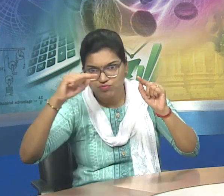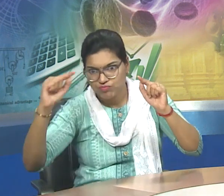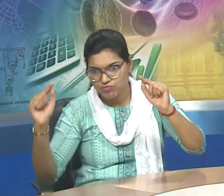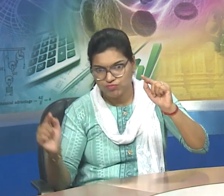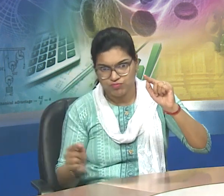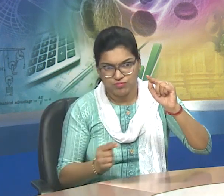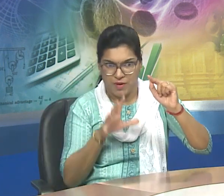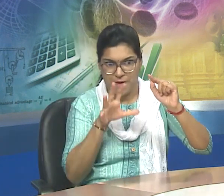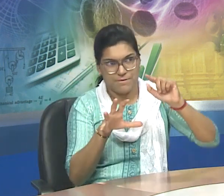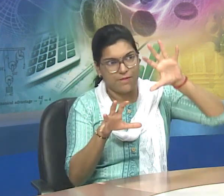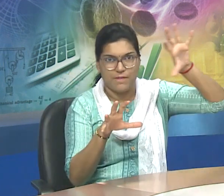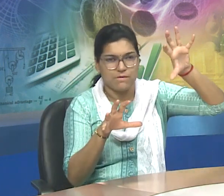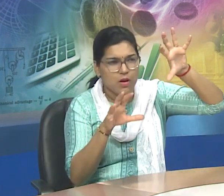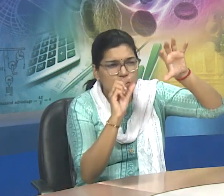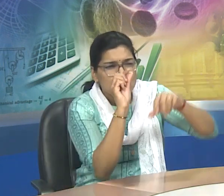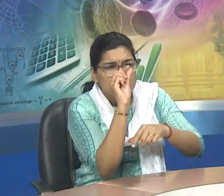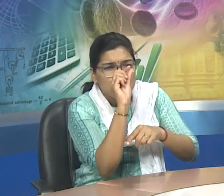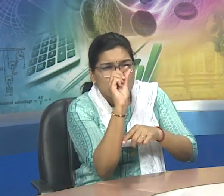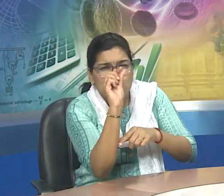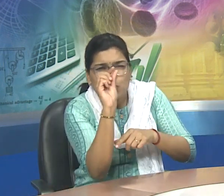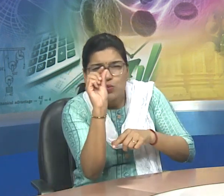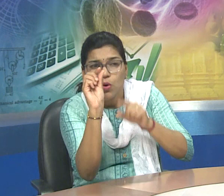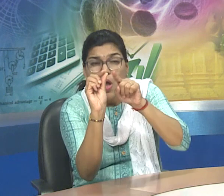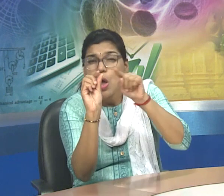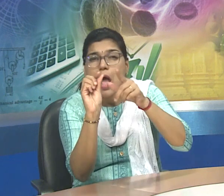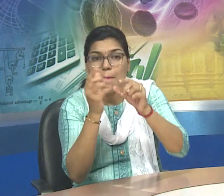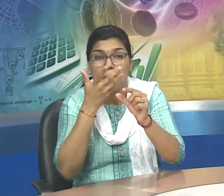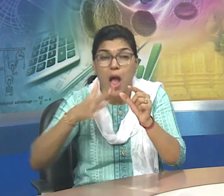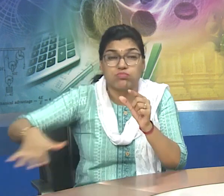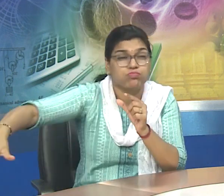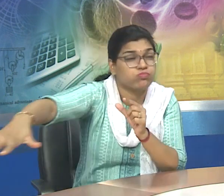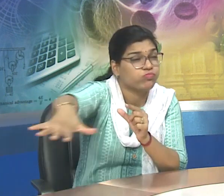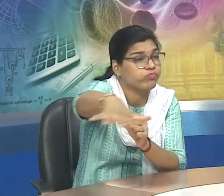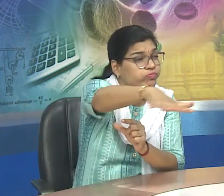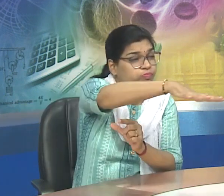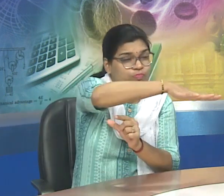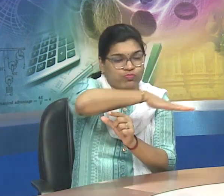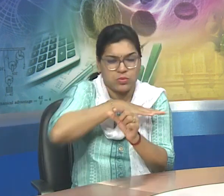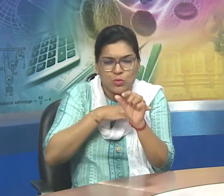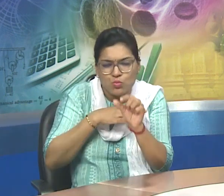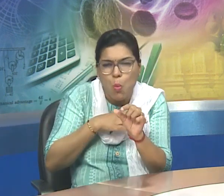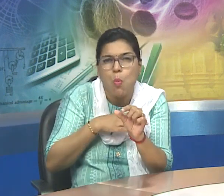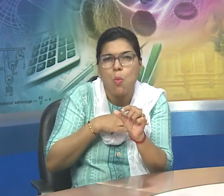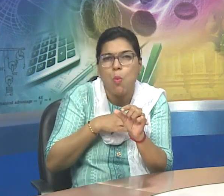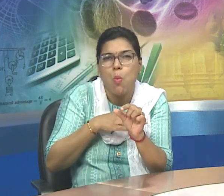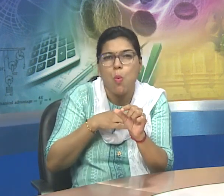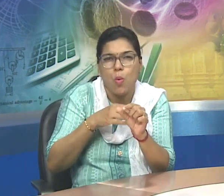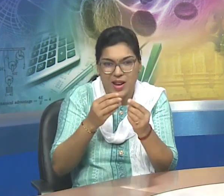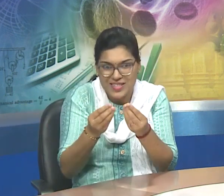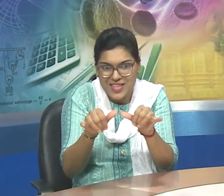आप यदि ध्यान से देखें तो बहुत छोटे छोटे वहाँ पे आइलैंड भी आप देखेंगे,